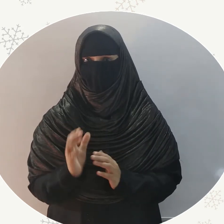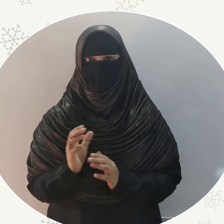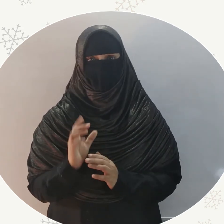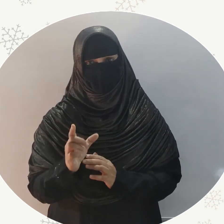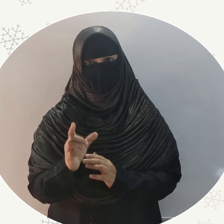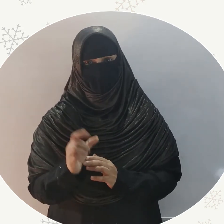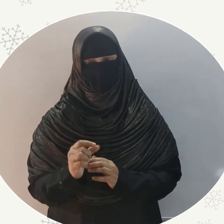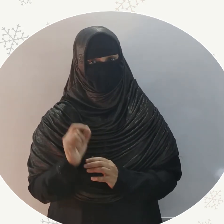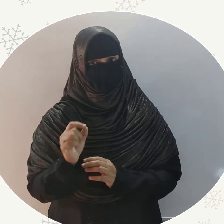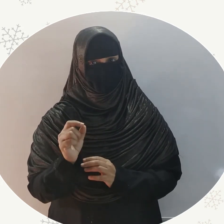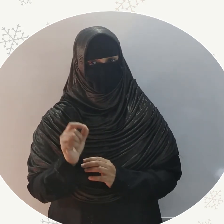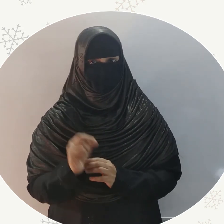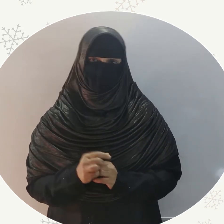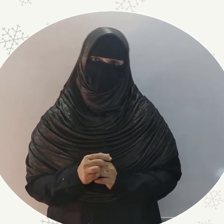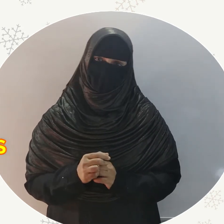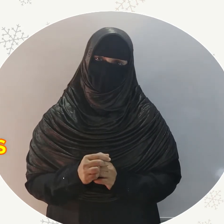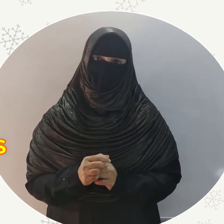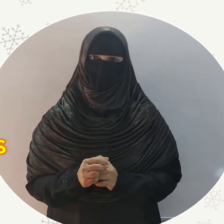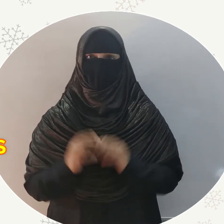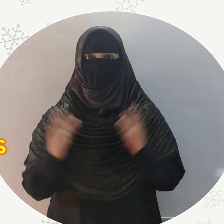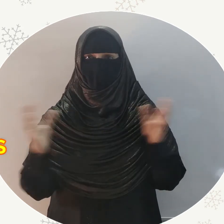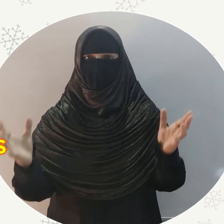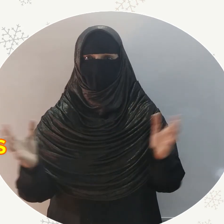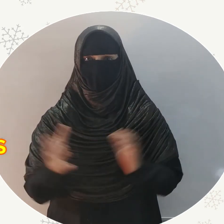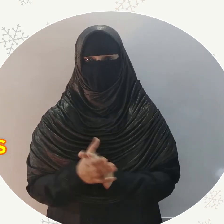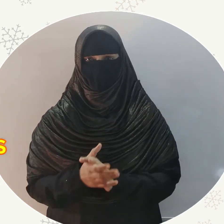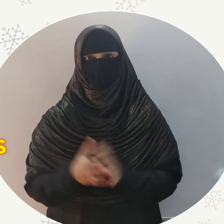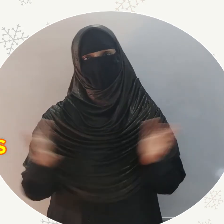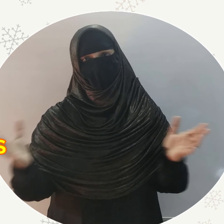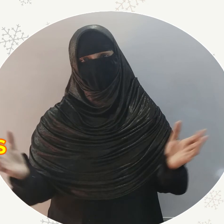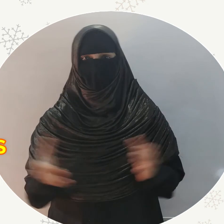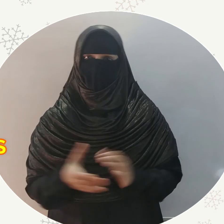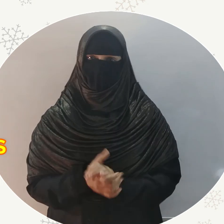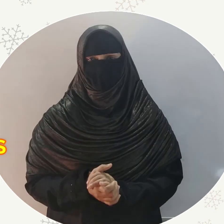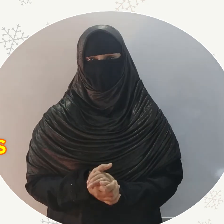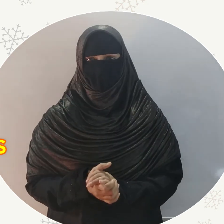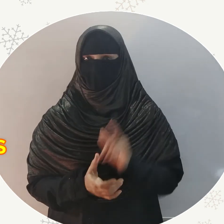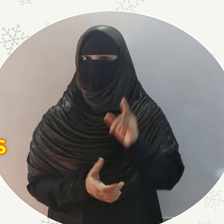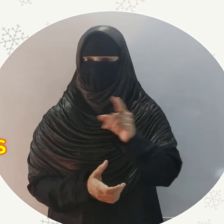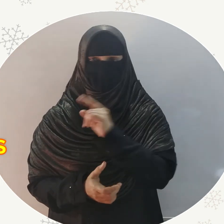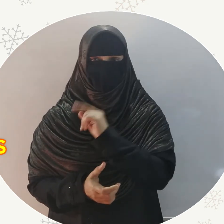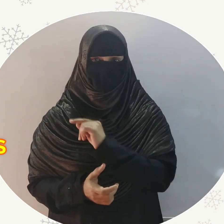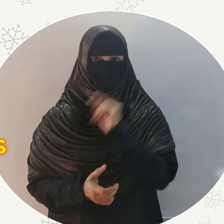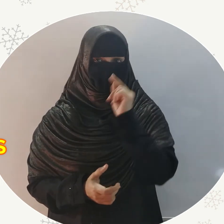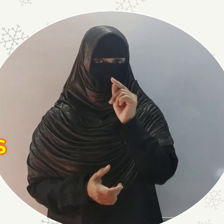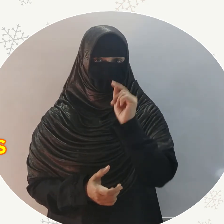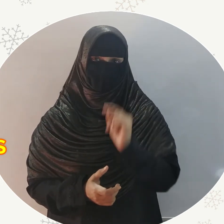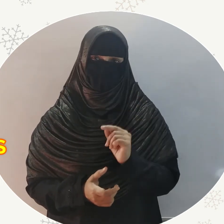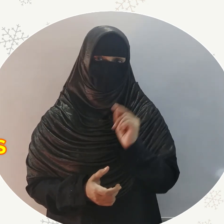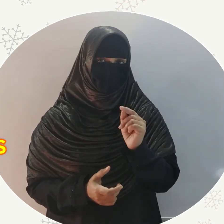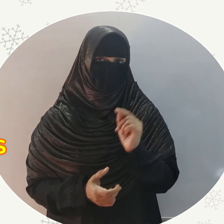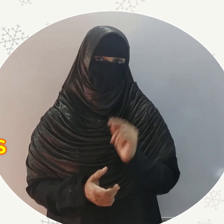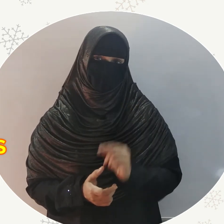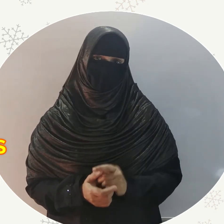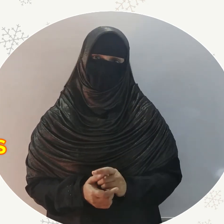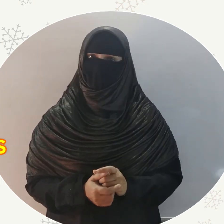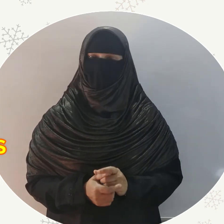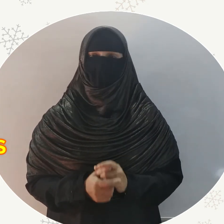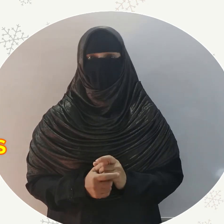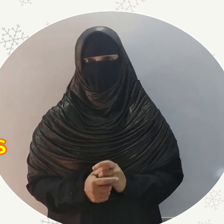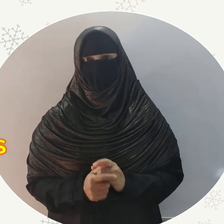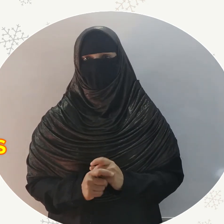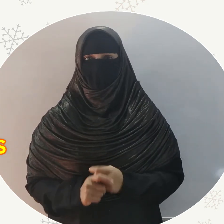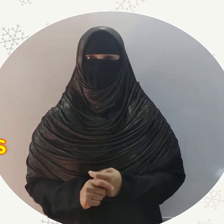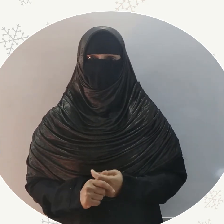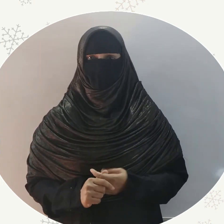എന്നല്ല, കിറ്റി, കിറ്റി. ഇനിയും അടുത്ത വേർഡ് എന്താണ്? കോമ്പാസ്. കോമ്പാസ് നമ്മൾ പറയും, അത് തെറ്റാണ്. കമ്പസ്. കമ്പസ്. കമ്പസ്